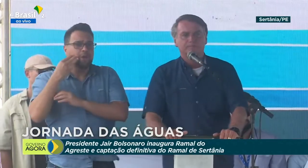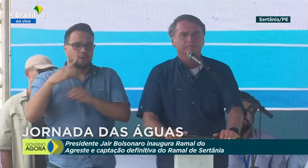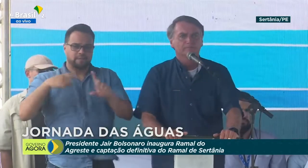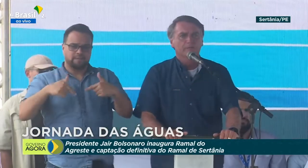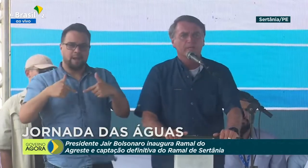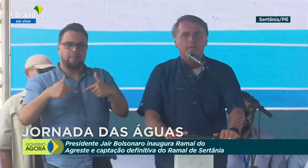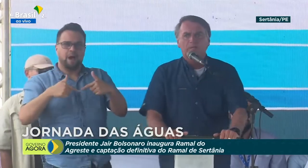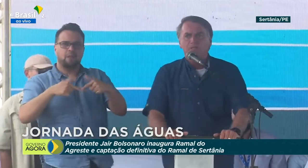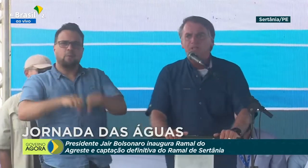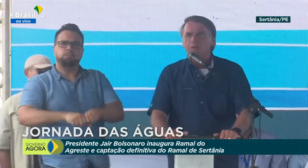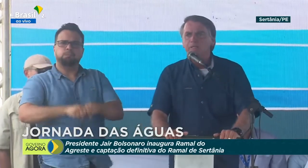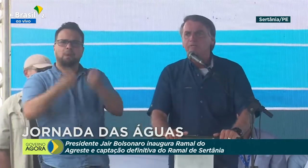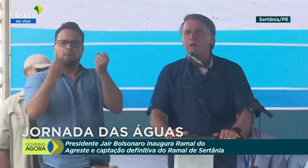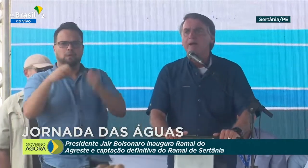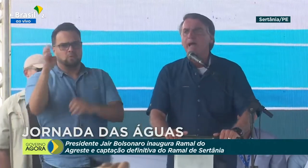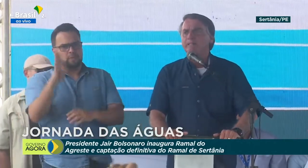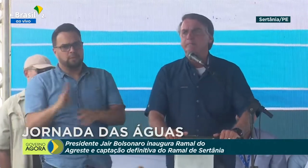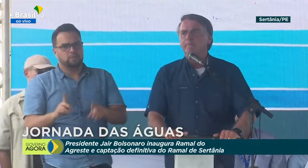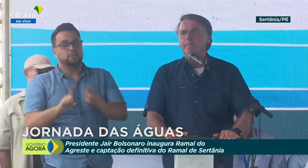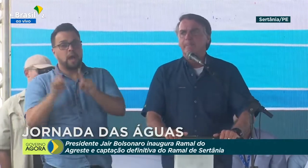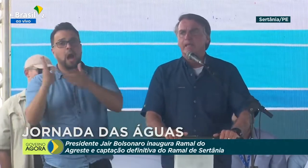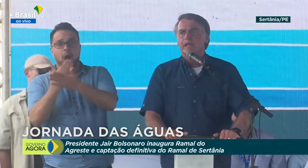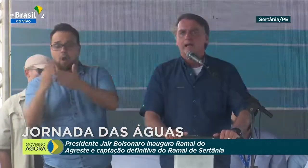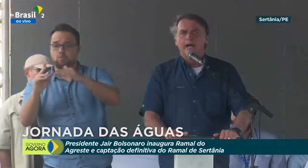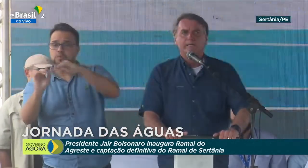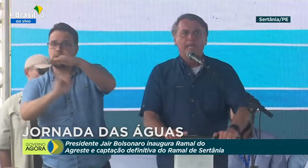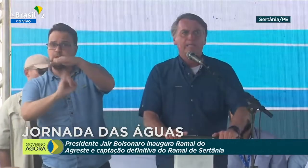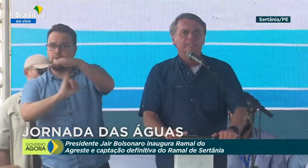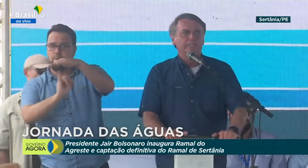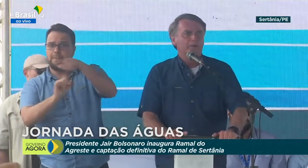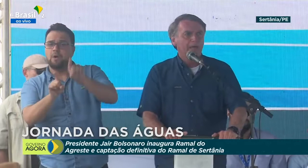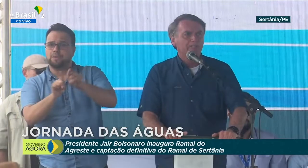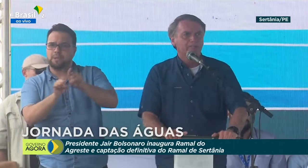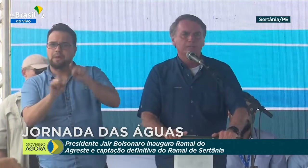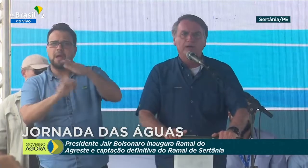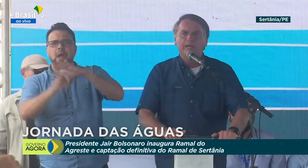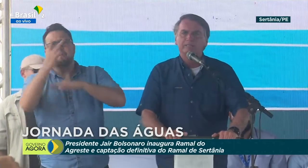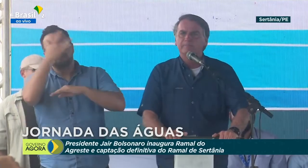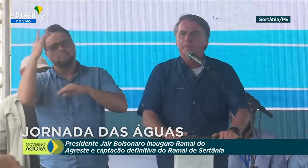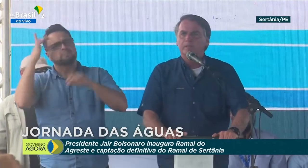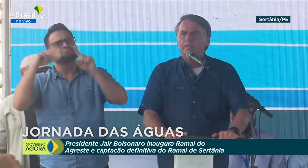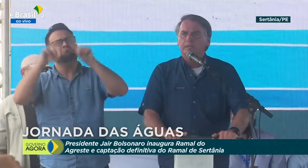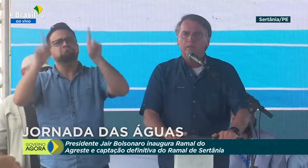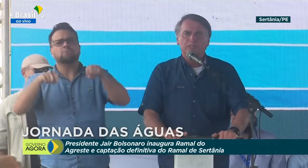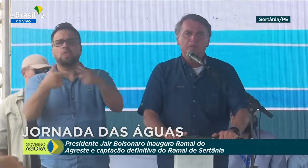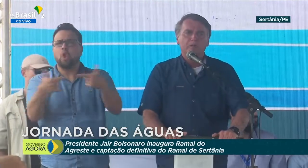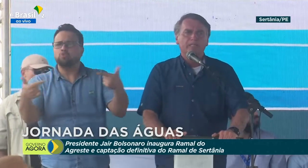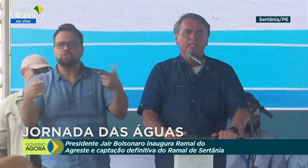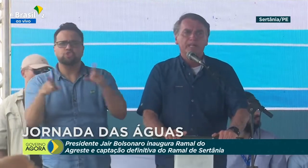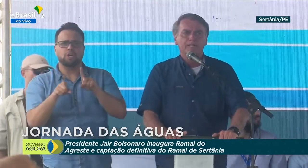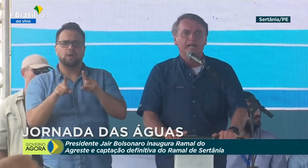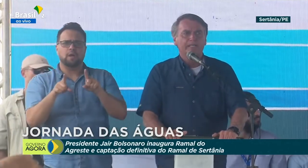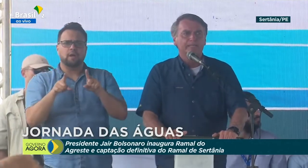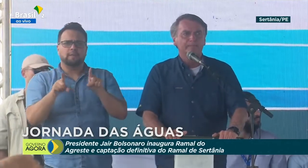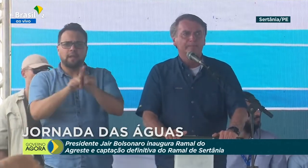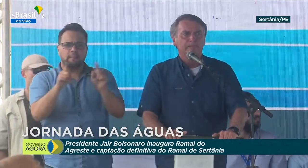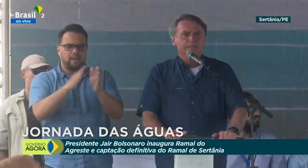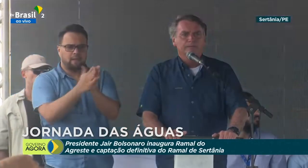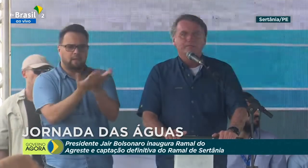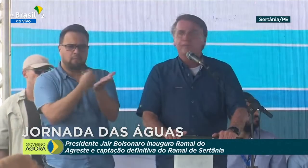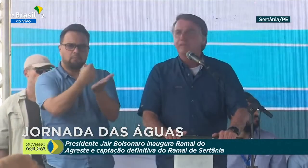Brasil. Já os informais, aqueles que não eram servidores e não tinham carteira